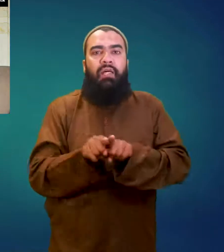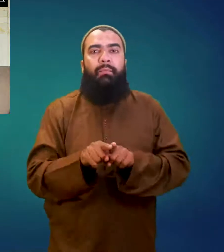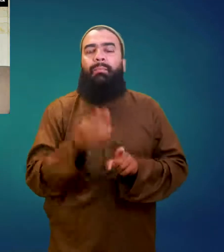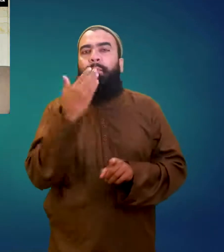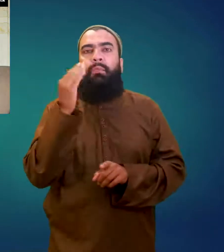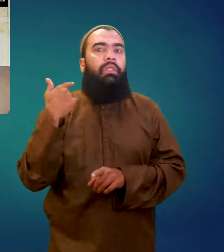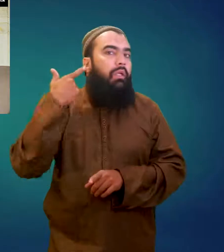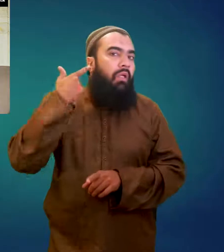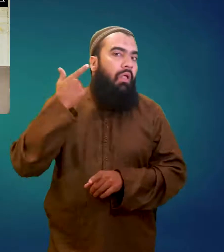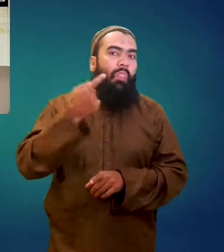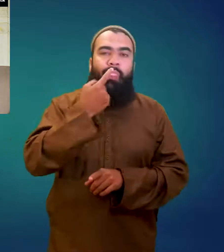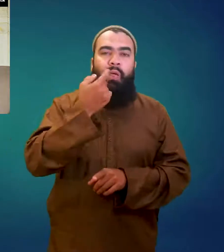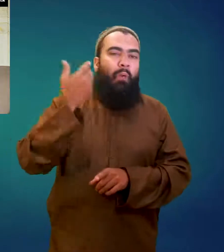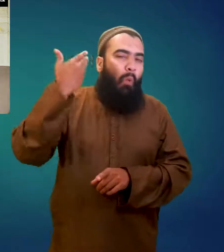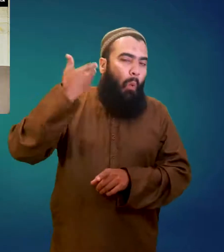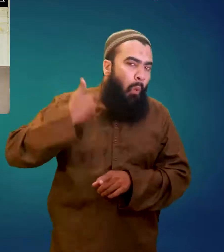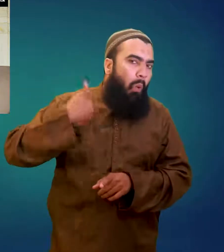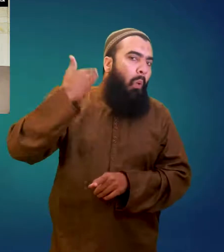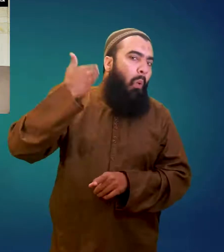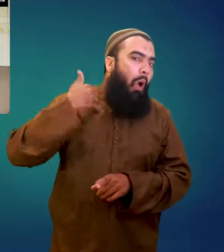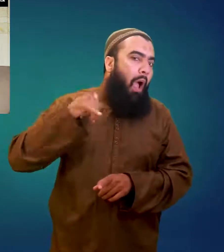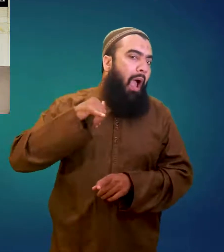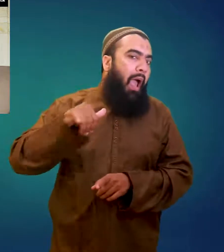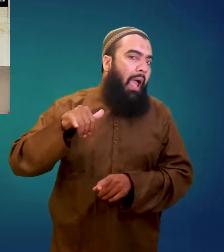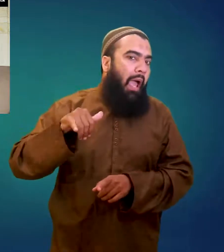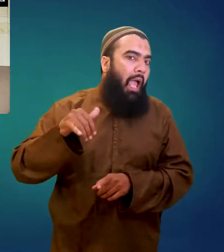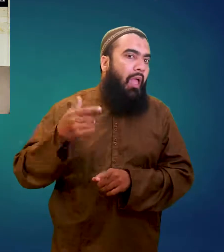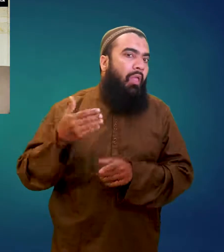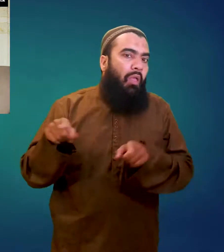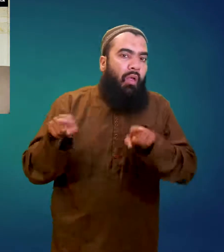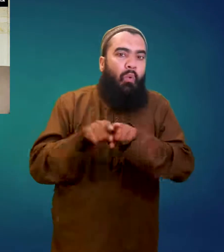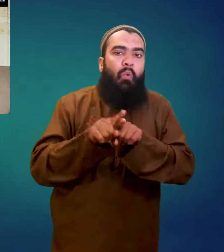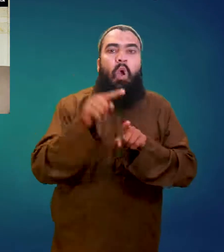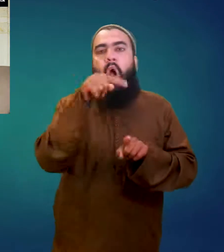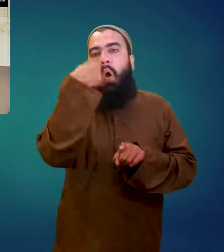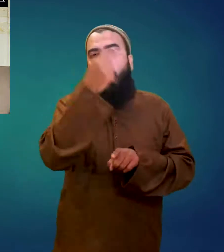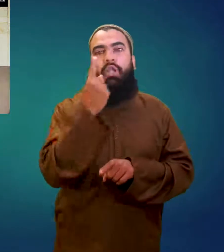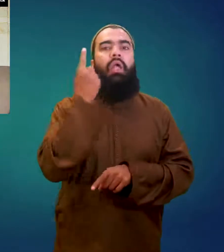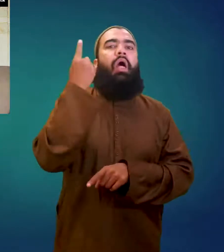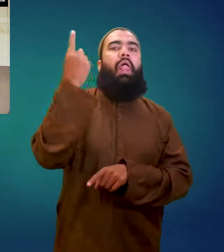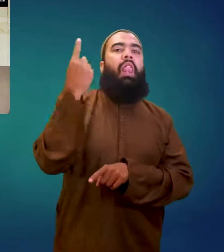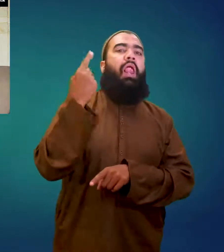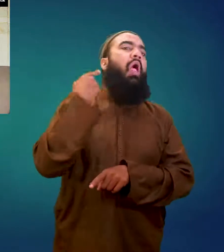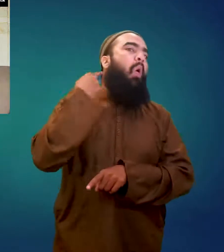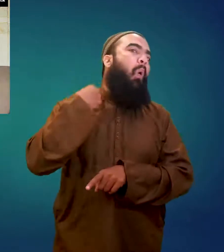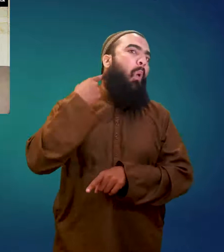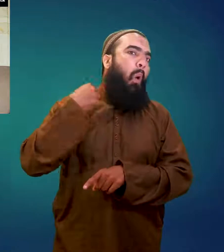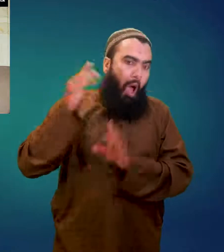کے، بحیثیت قدرت کے اللہ رب العزت شہرگ سے بھی زیادہ قریب ہے۔